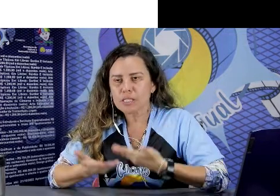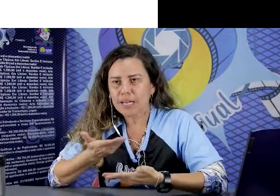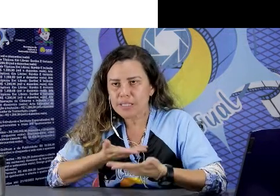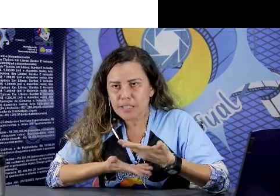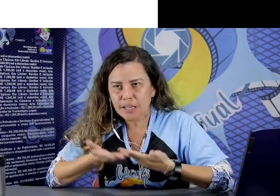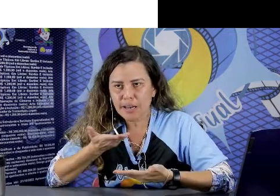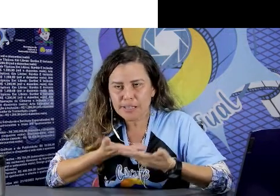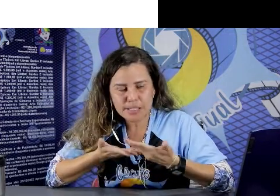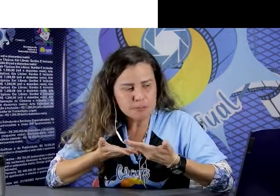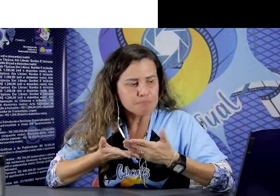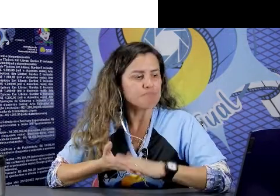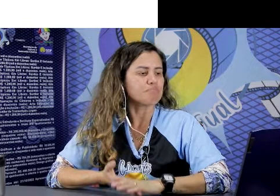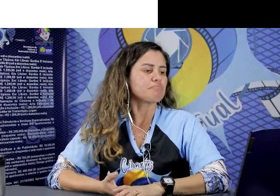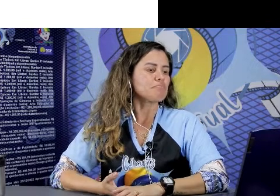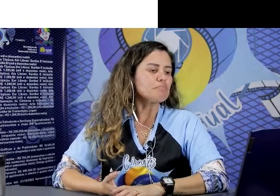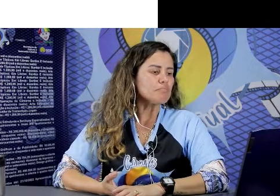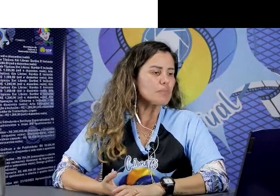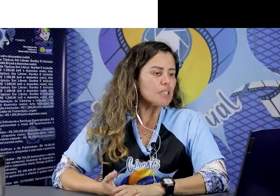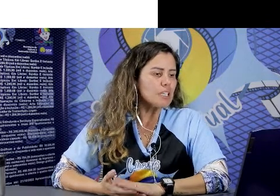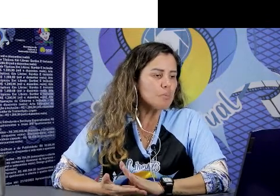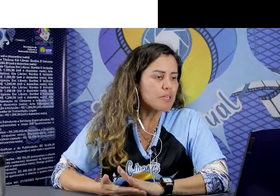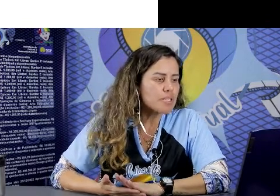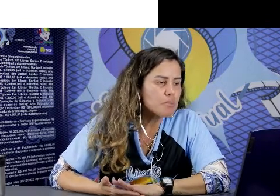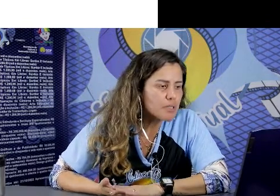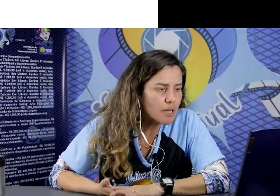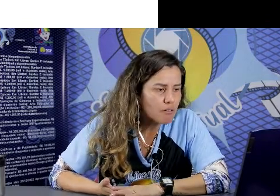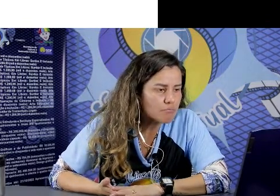essa inter-relação, eu percebo então